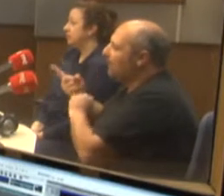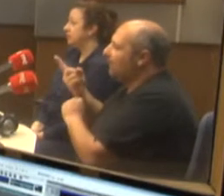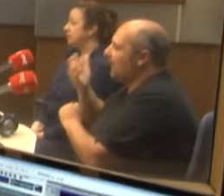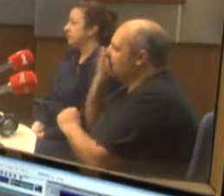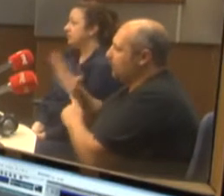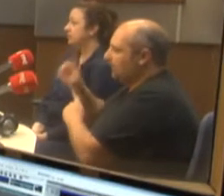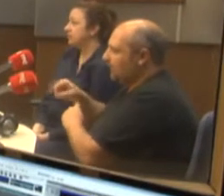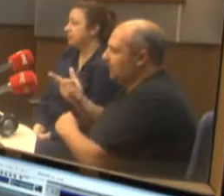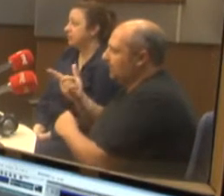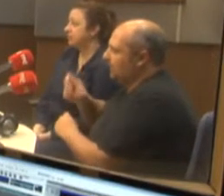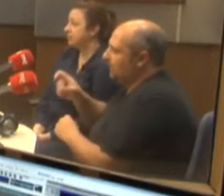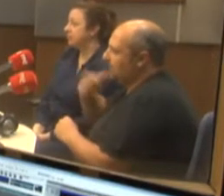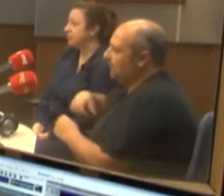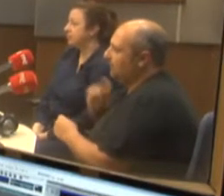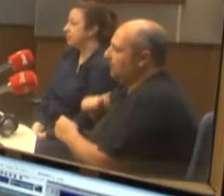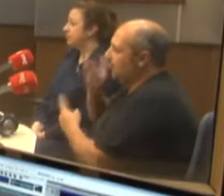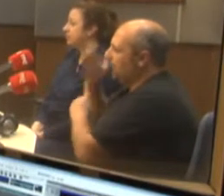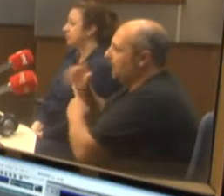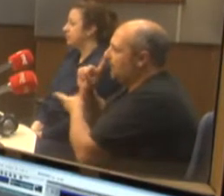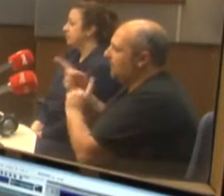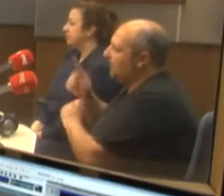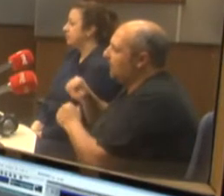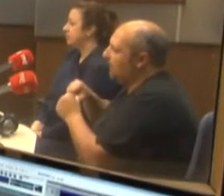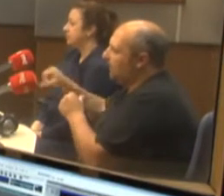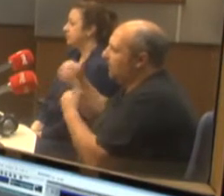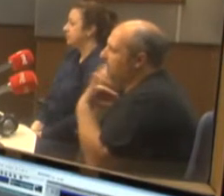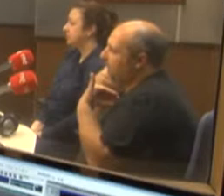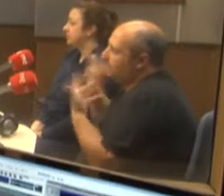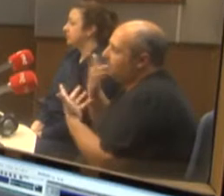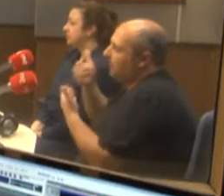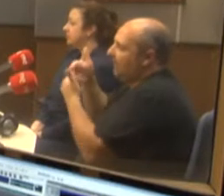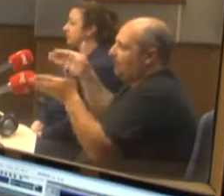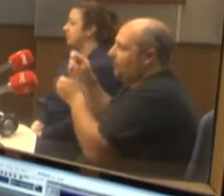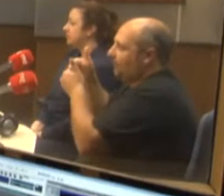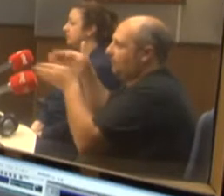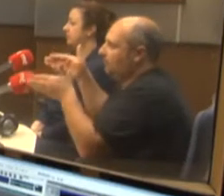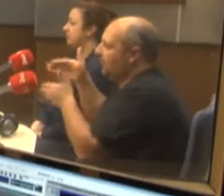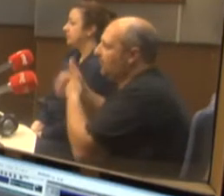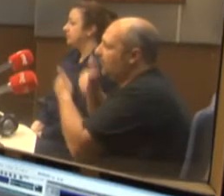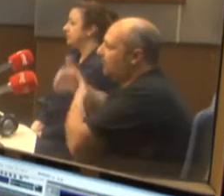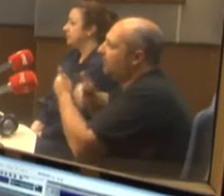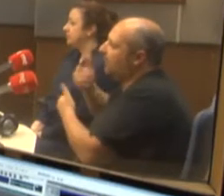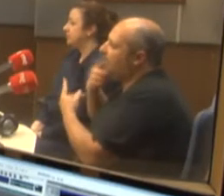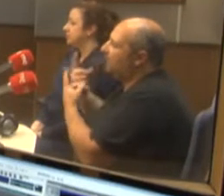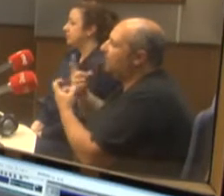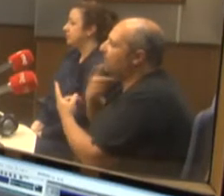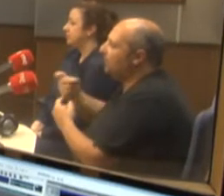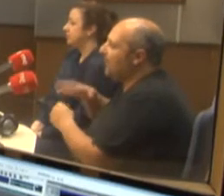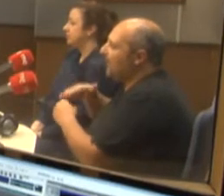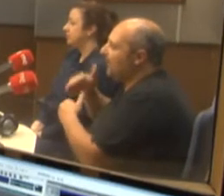las personas, de los profesionales, a abrirnos a que hay personas que tienen dificultad para acceder